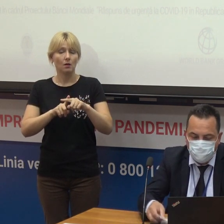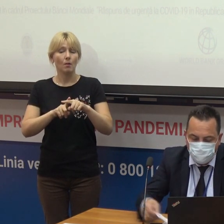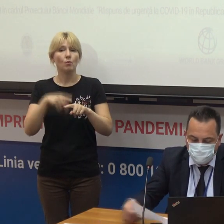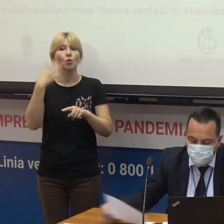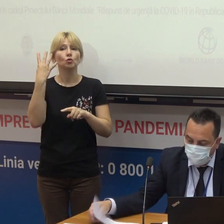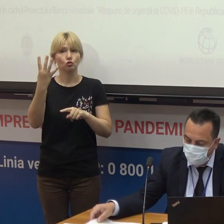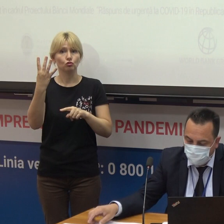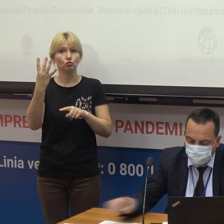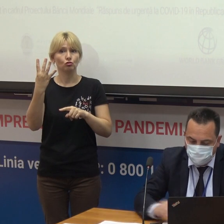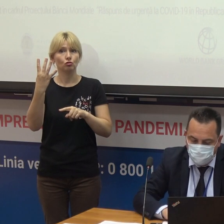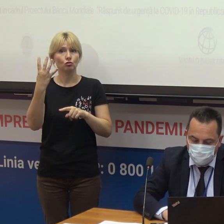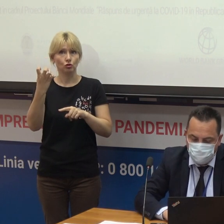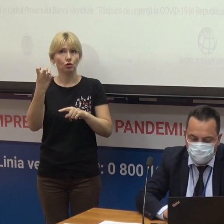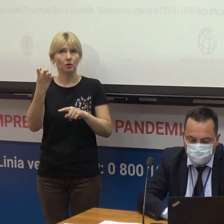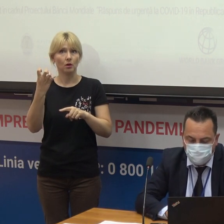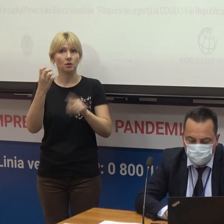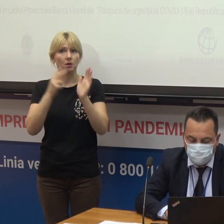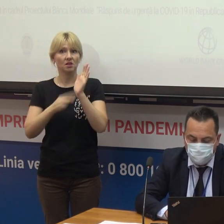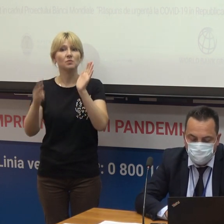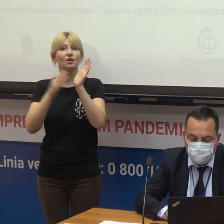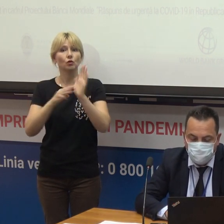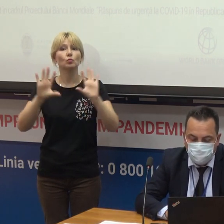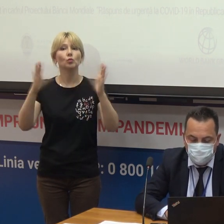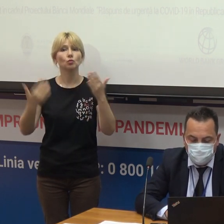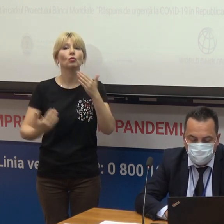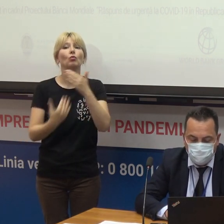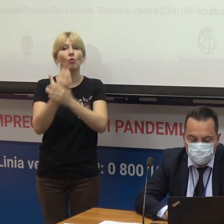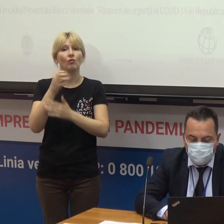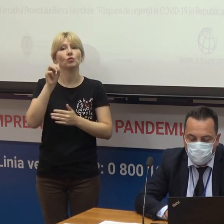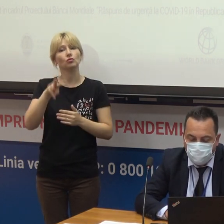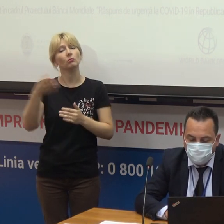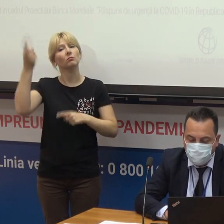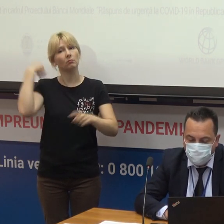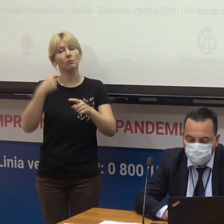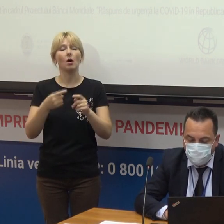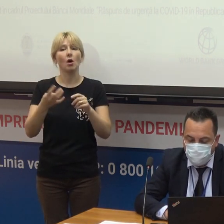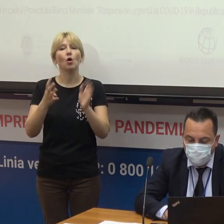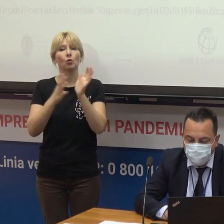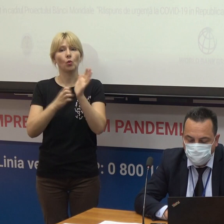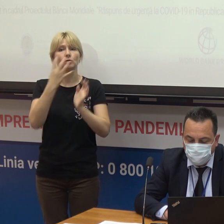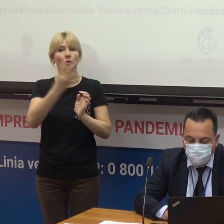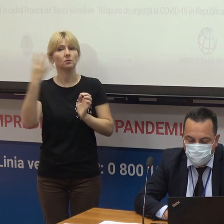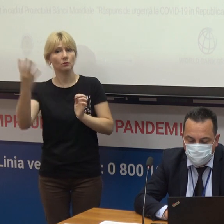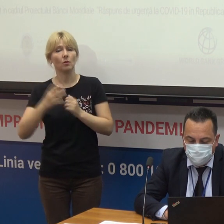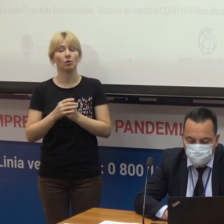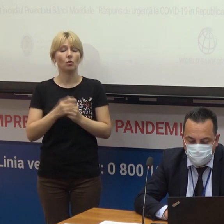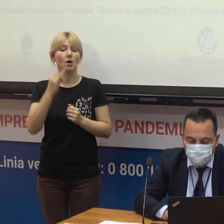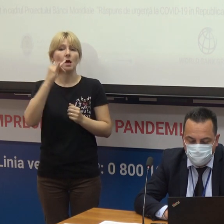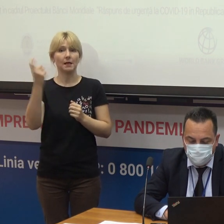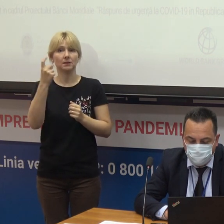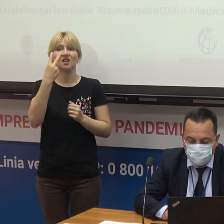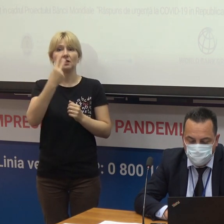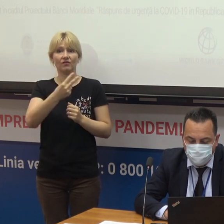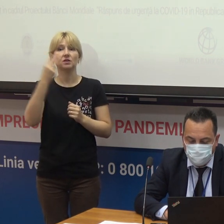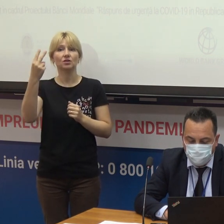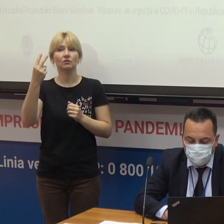au fost confirmate 478 de cazuri noi față de 494, dintre care 28 de